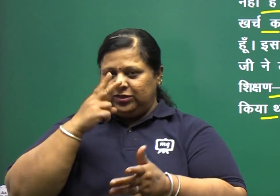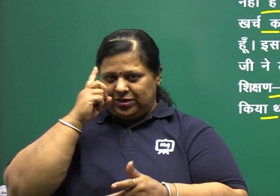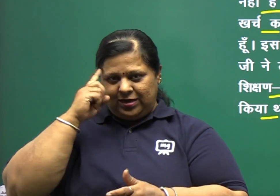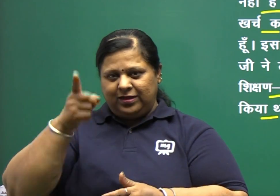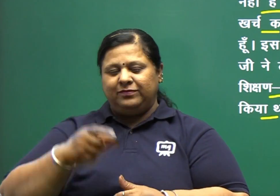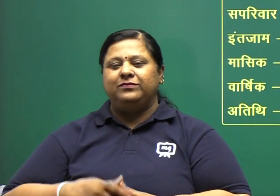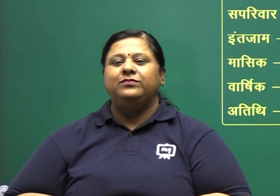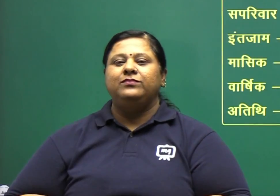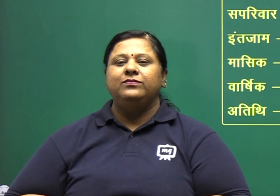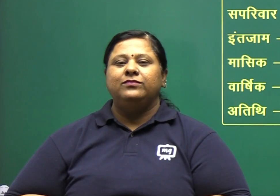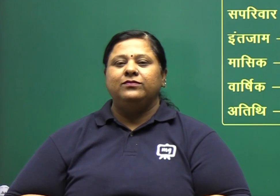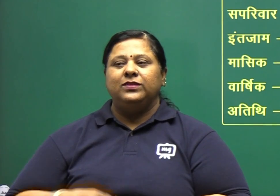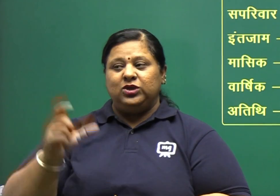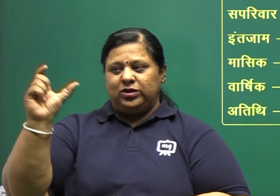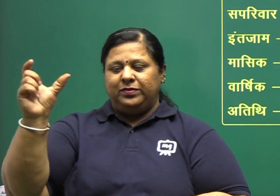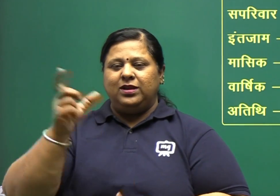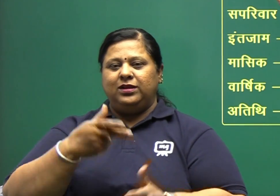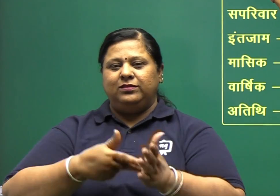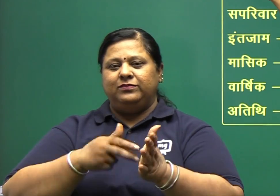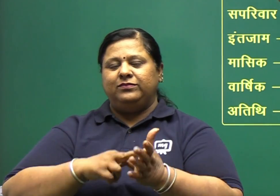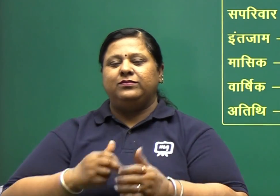जानेंगे। शब्दार्थ।